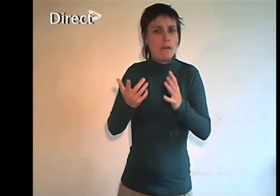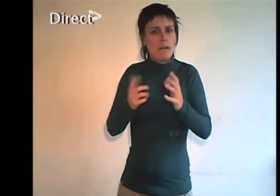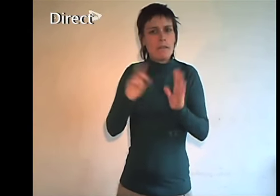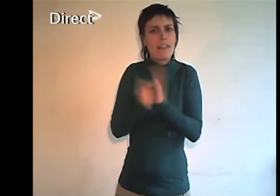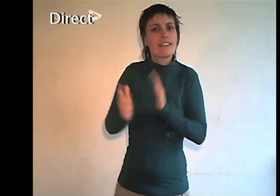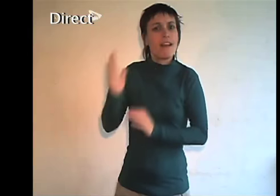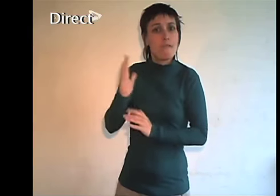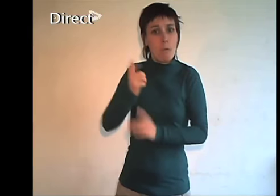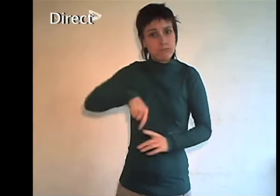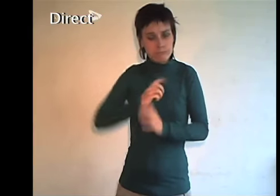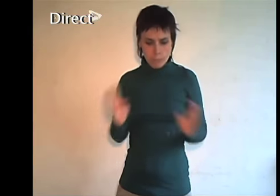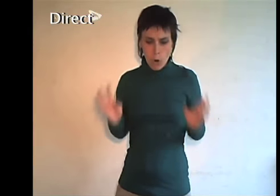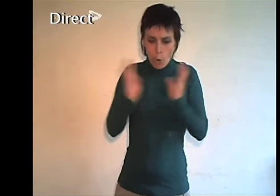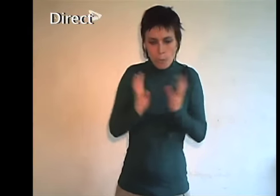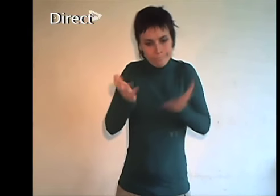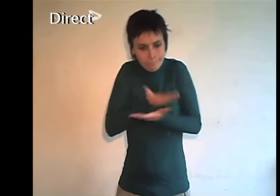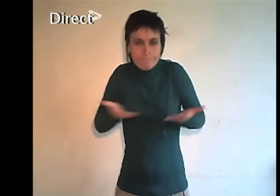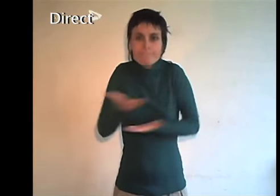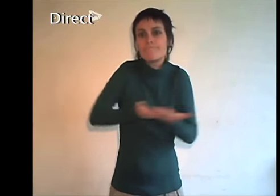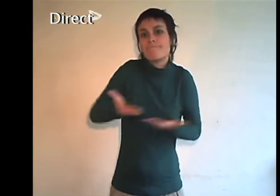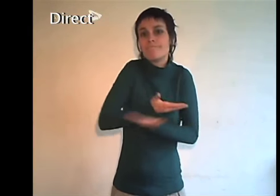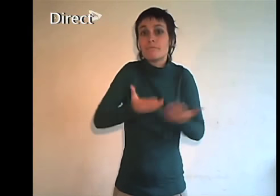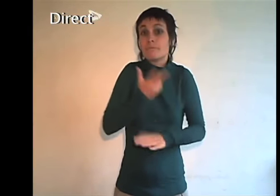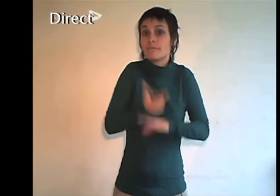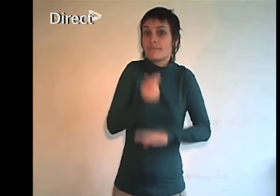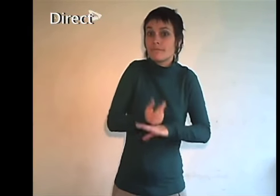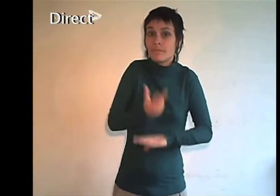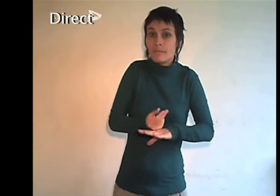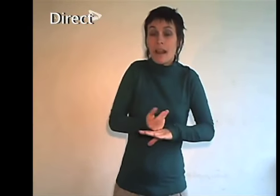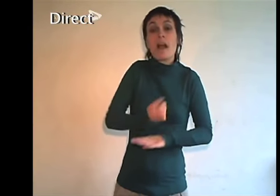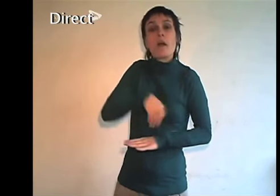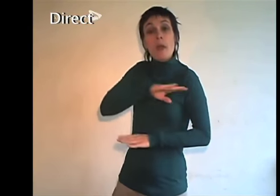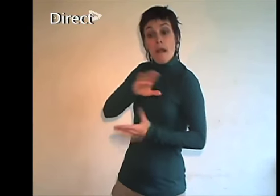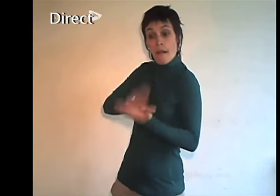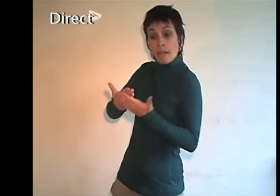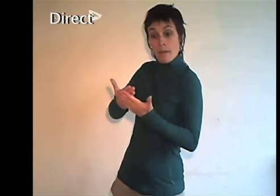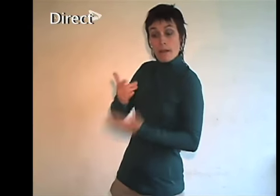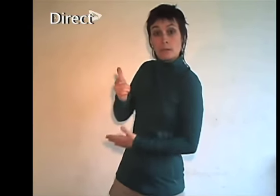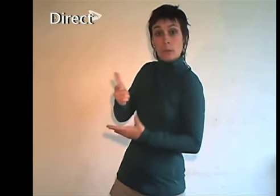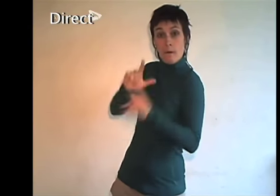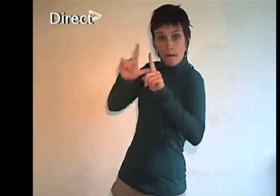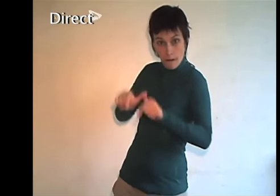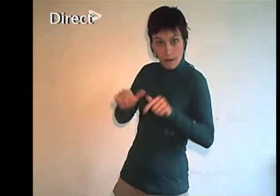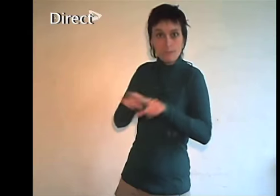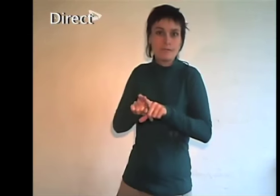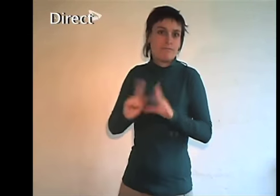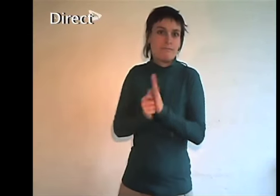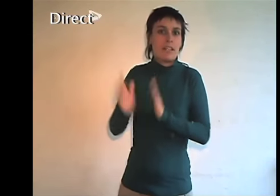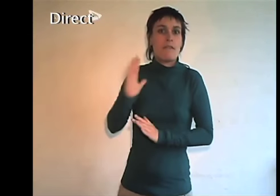le studio. On avait eu une rencontre en amont, et c'était rendu possible encore une fois par la présence des interprètes. Et vous